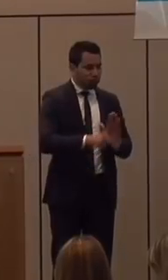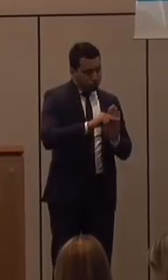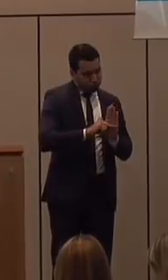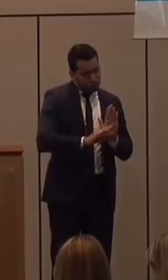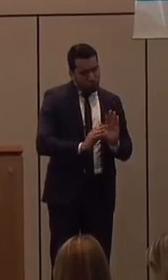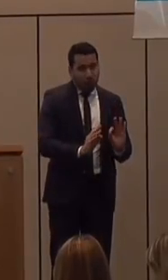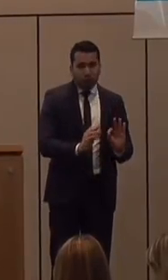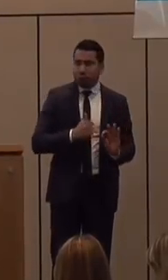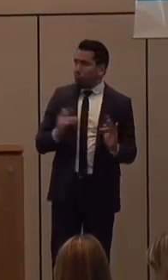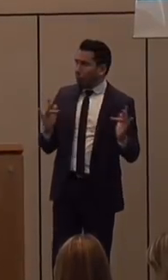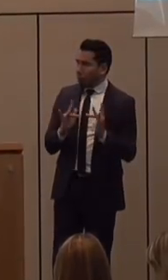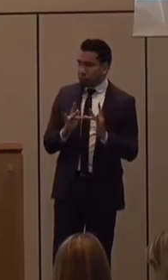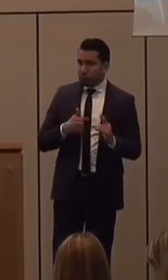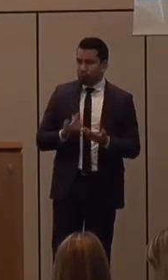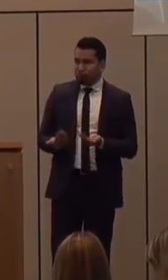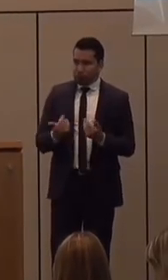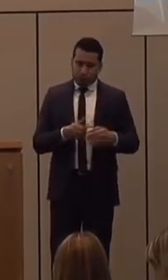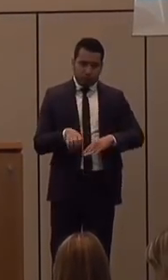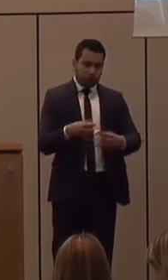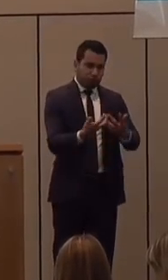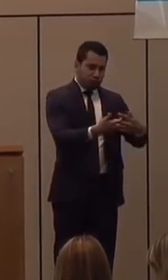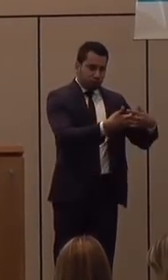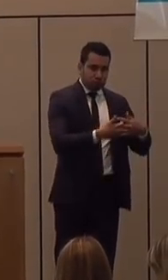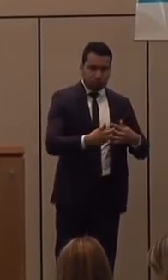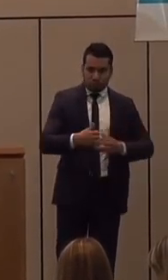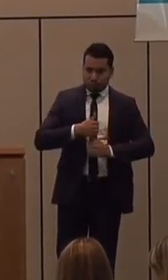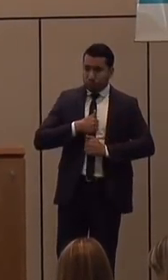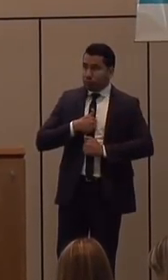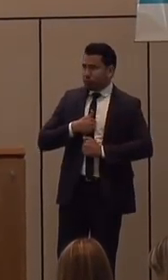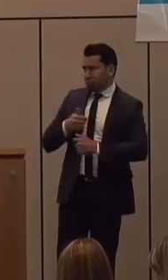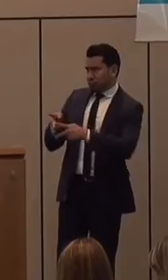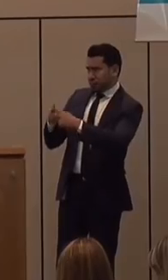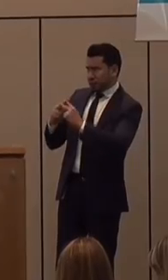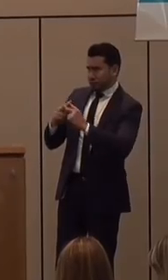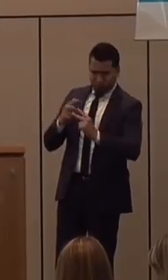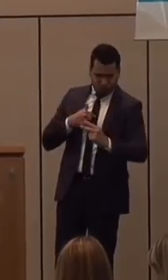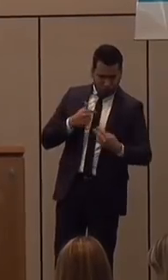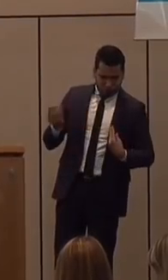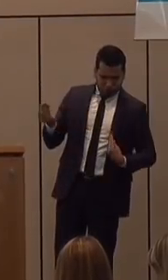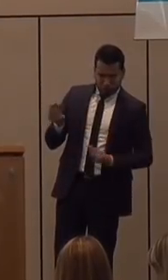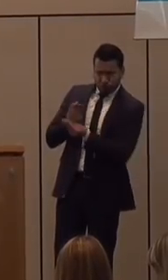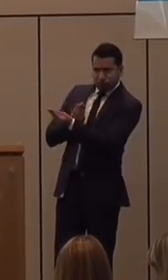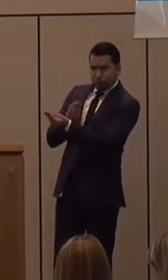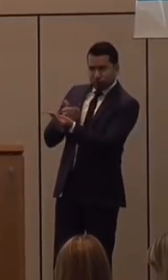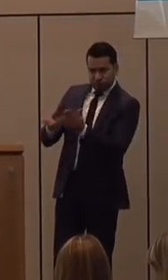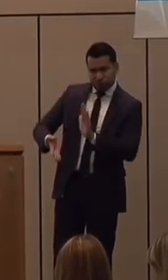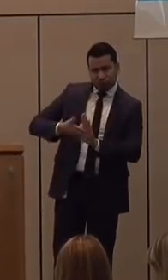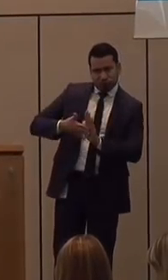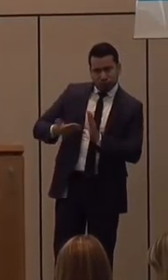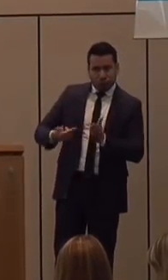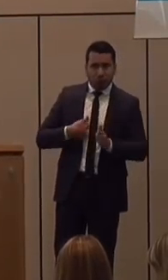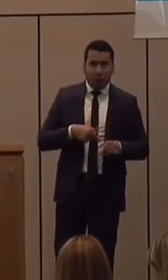permite que las compañías puedan poner como garantía para la obtención de un crédito algunos muebles algunos